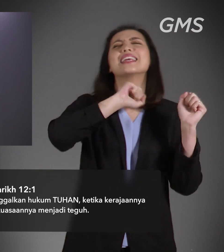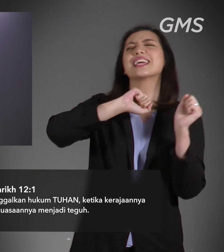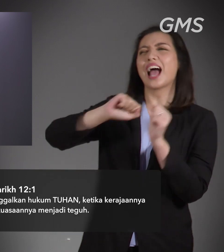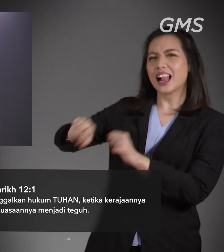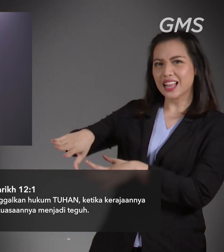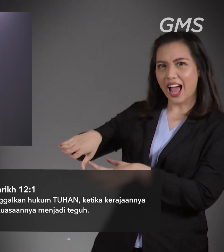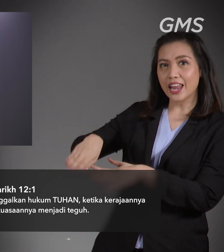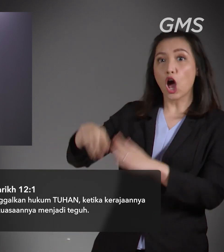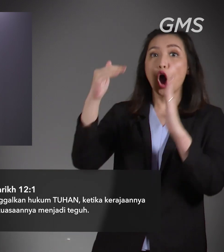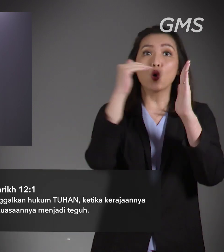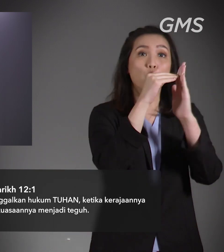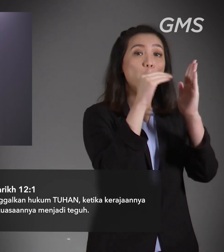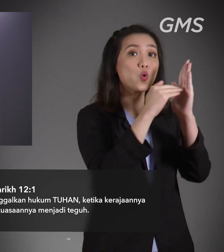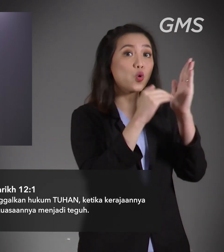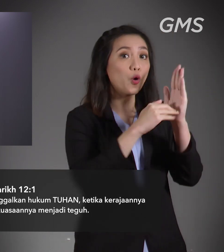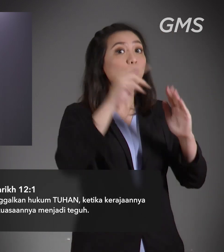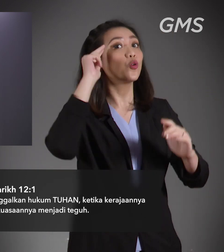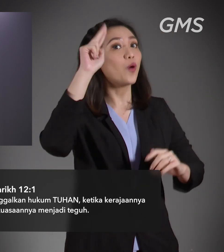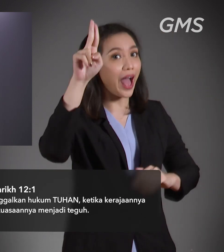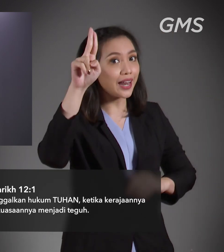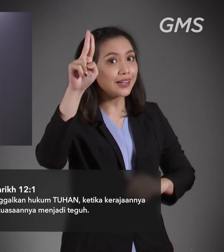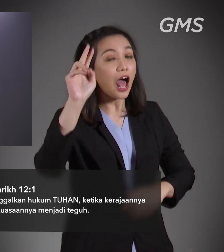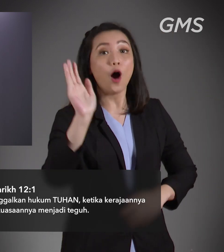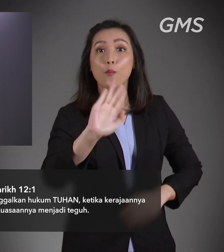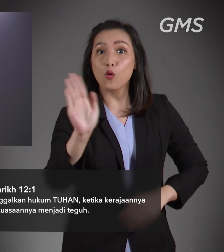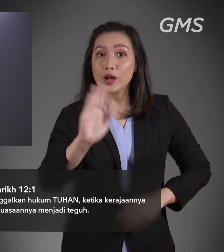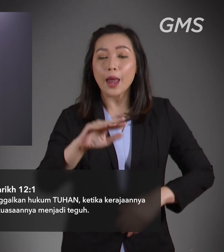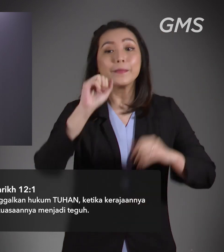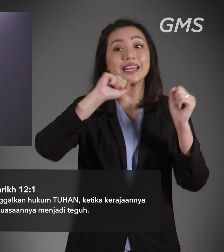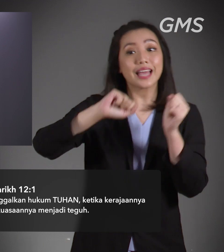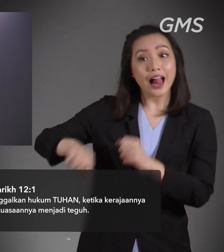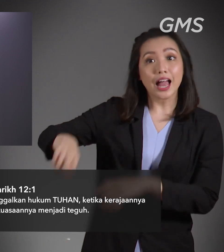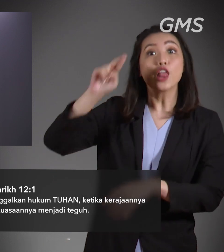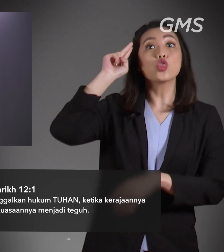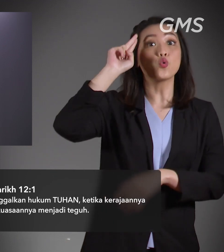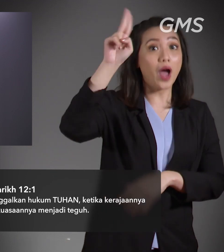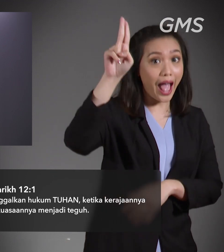Meninggalkan hukum Tuhan, bukan meninggalkan Tuhan, tapi meninggalkan hukumnya terlebih dahulu.